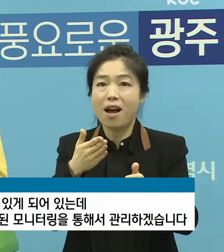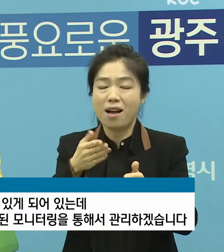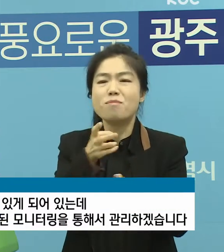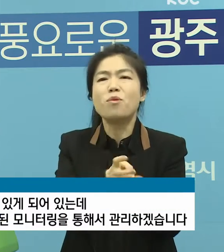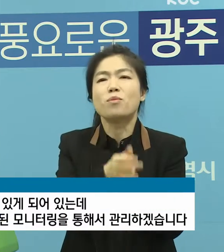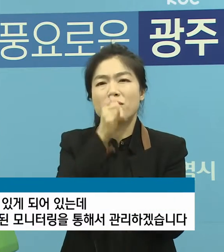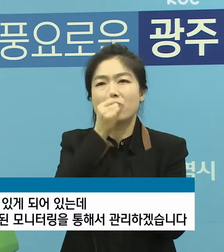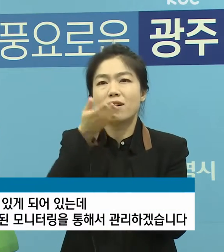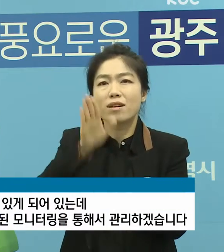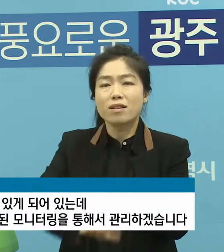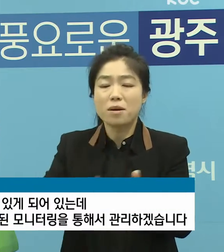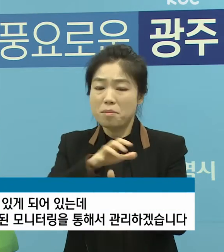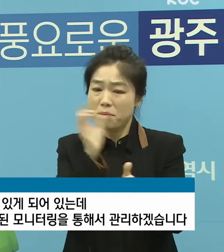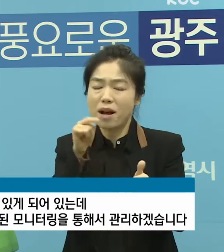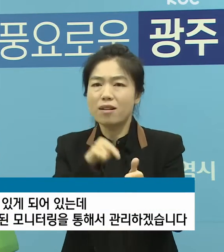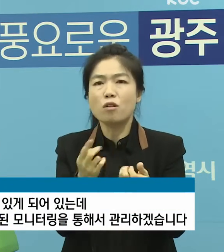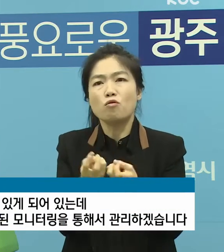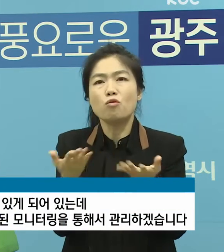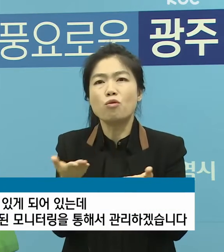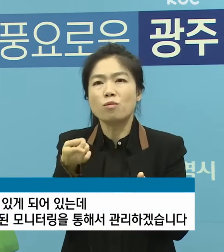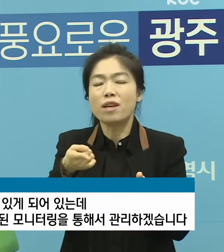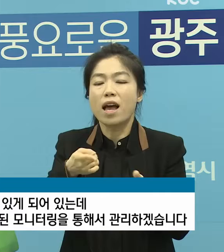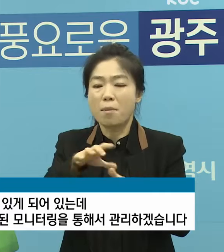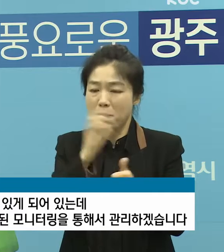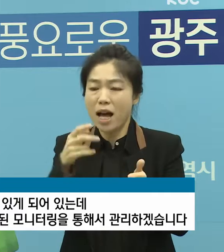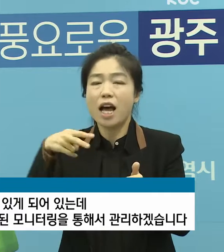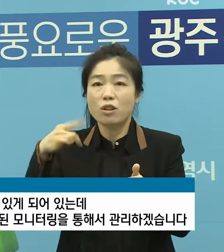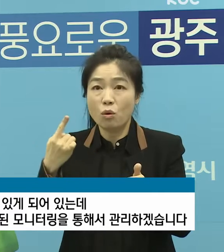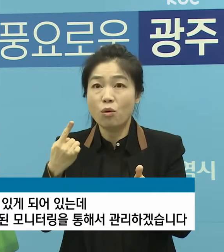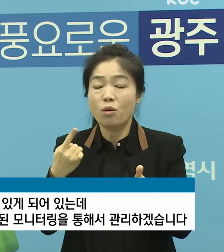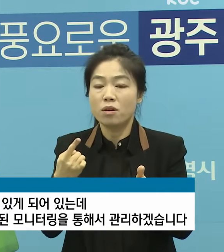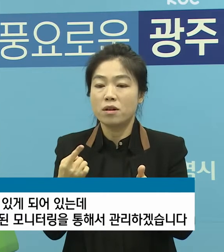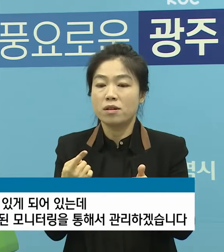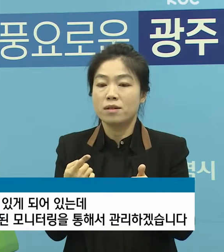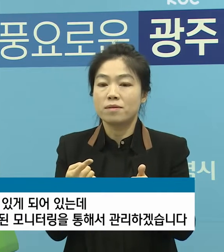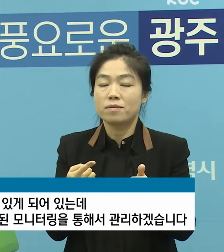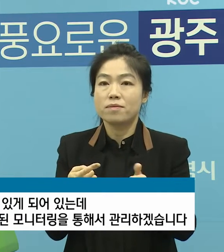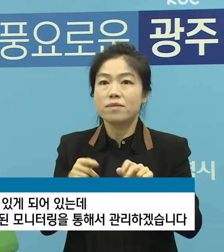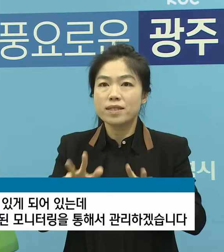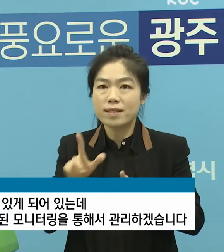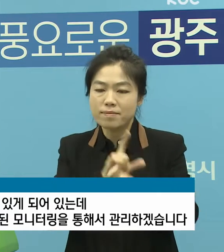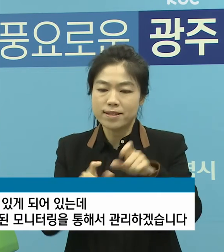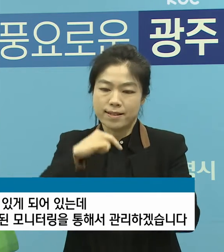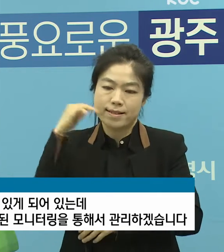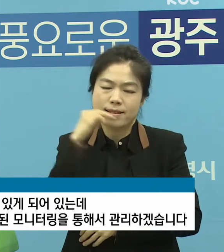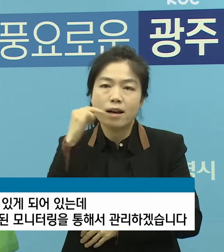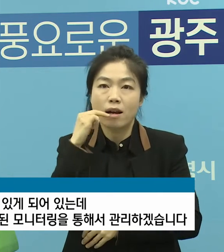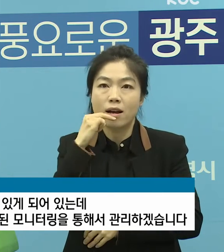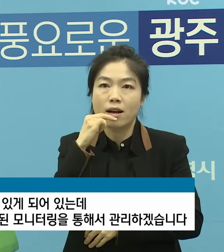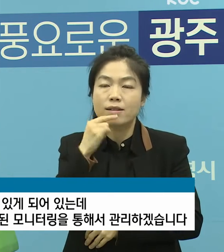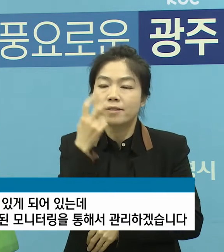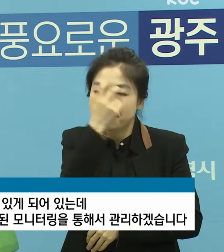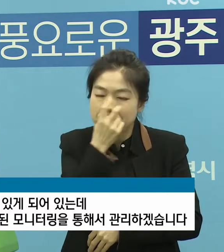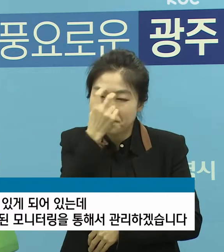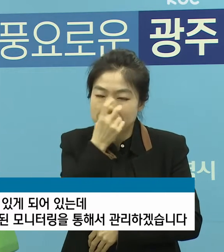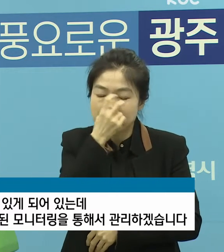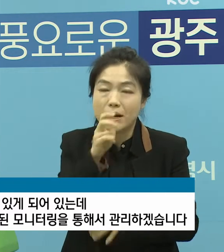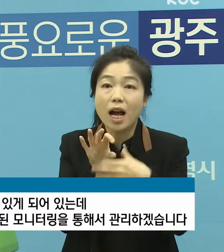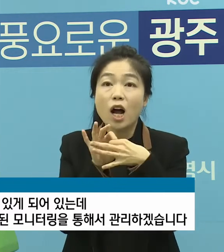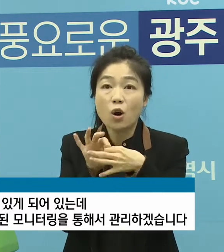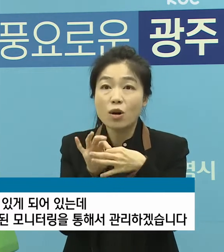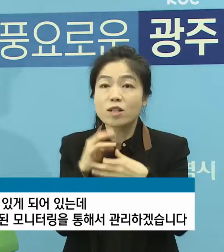있는데 격리 해제는 불가피하게 저희가 하더라도 굉장히 좀 강화된 그런 모니터링을